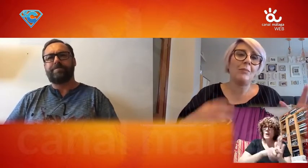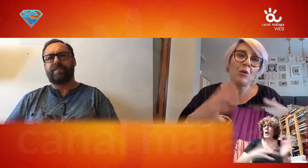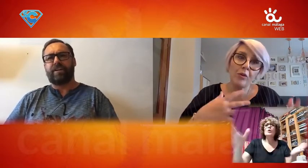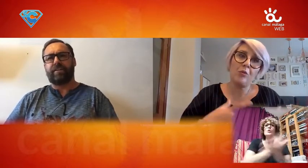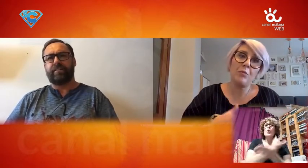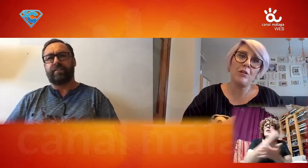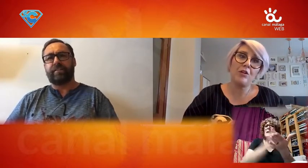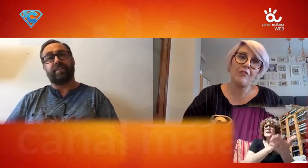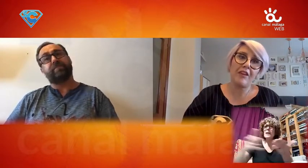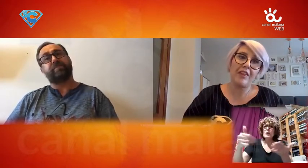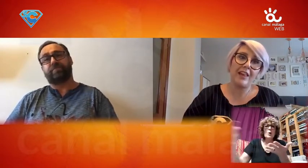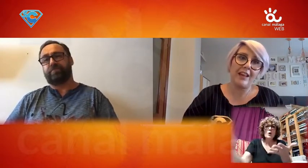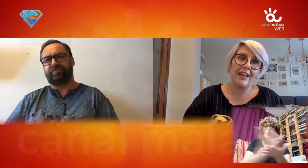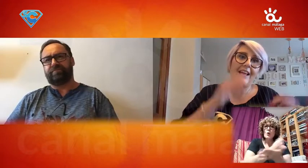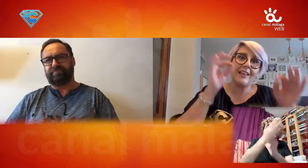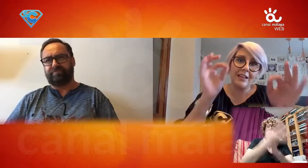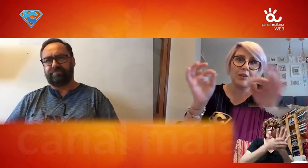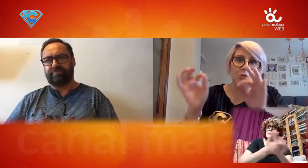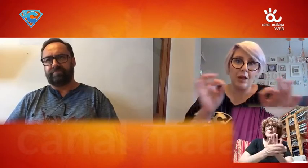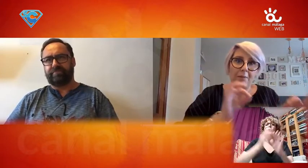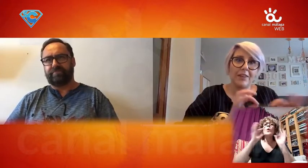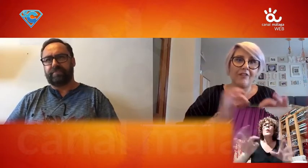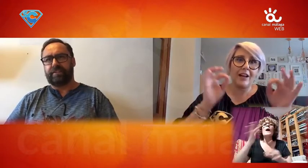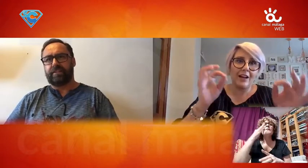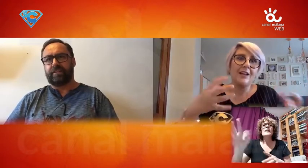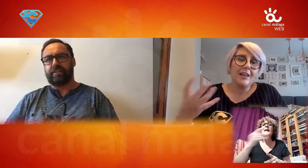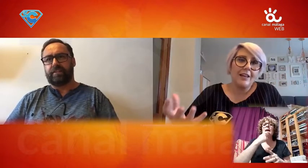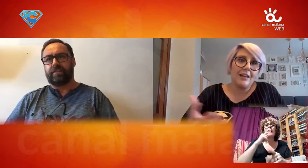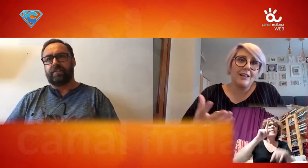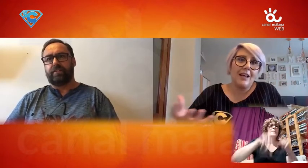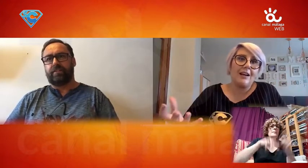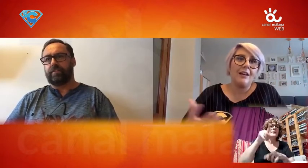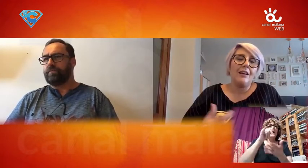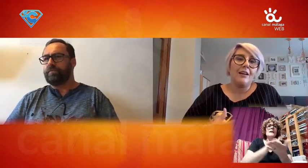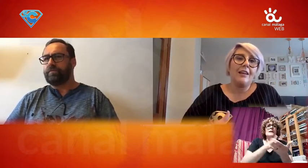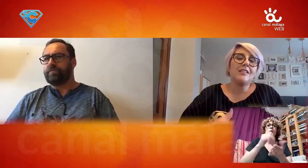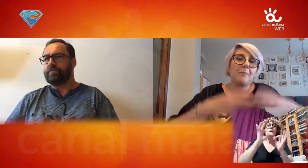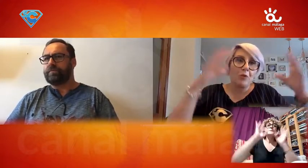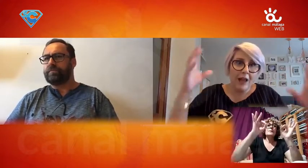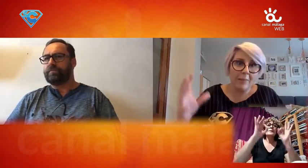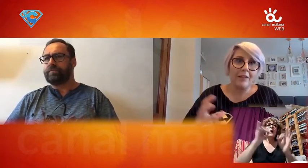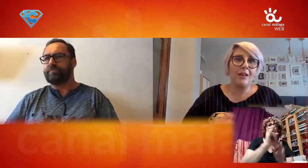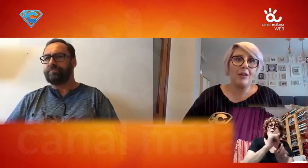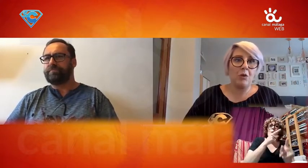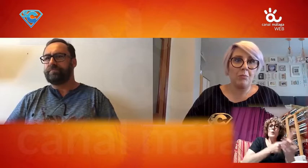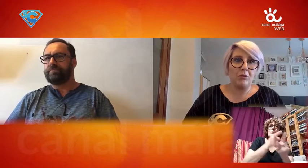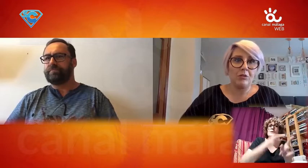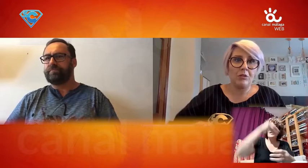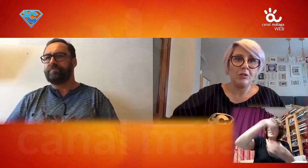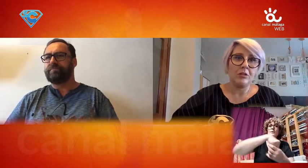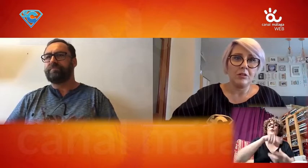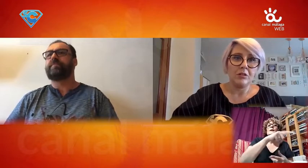o también ocurre lo mismo que con el francés y el inglés, que hay asignaturas específicas que están en ese programa de